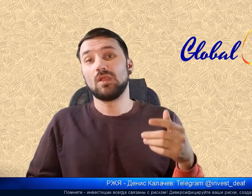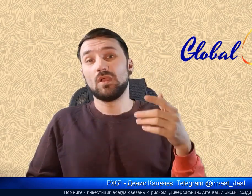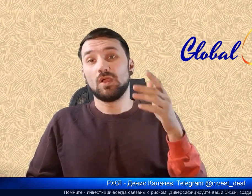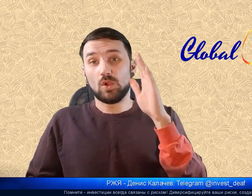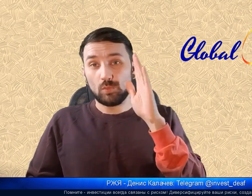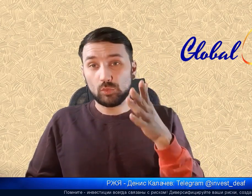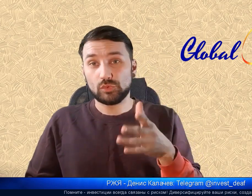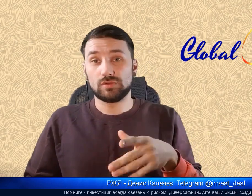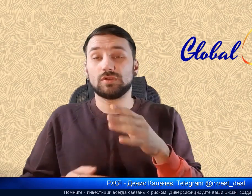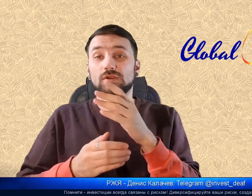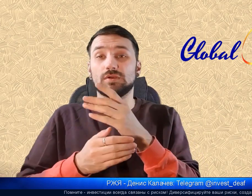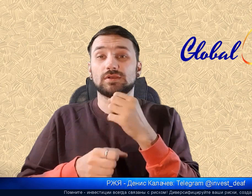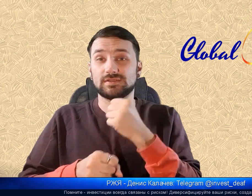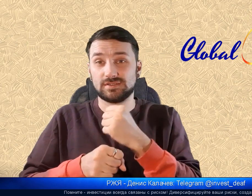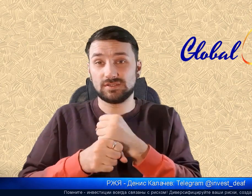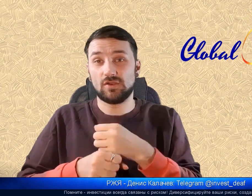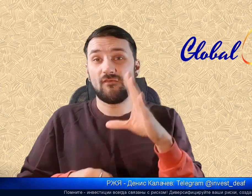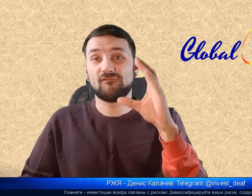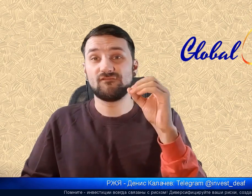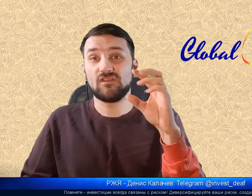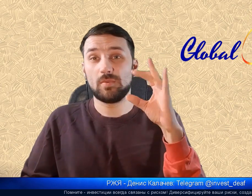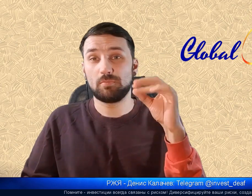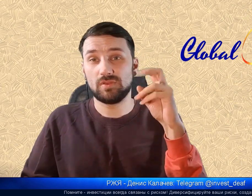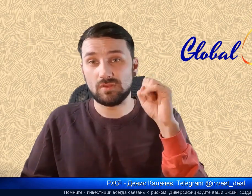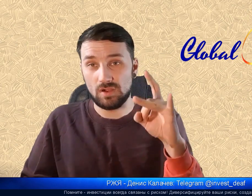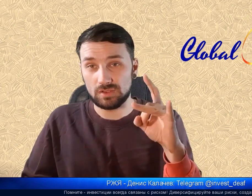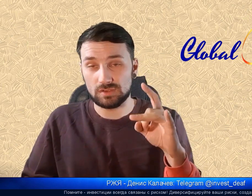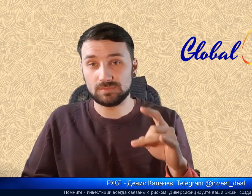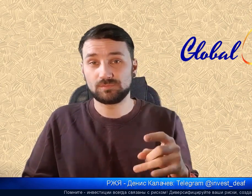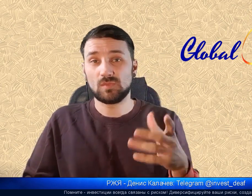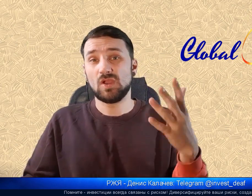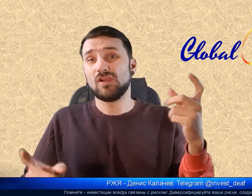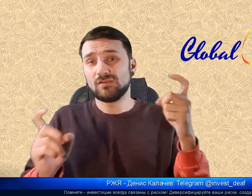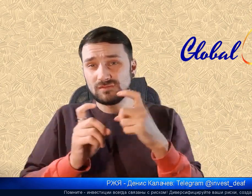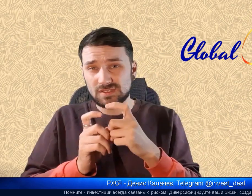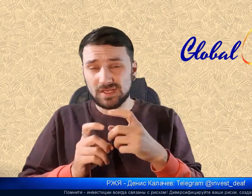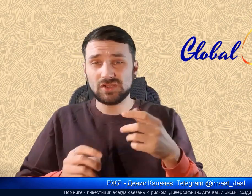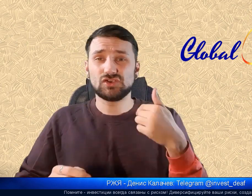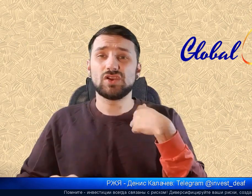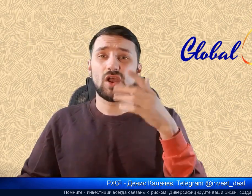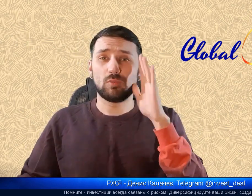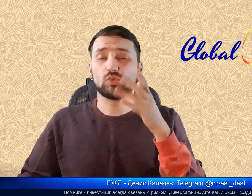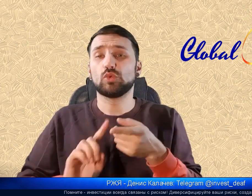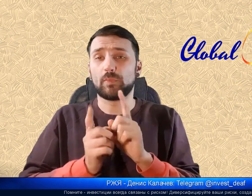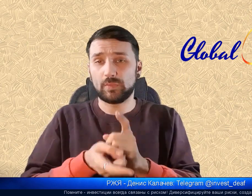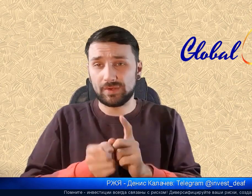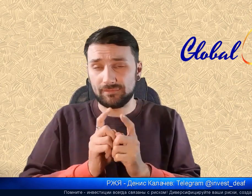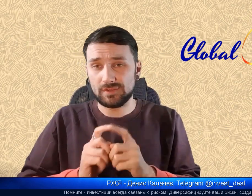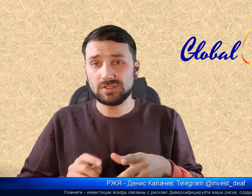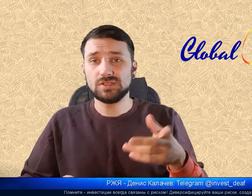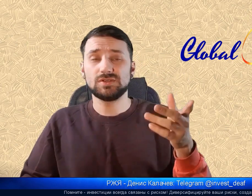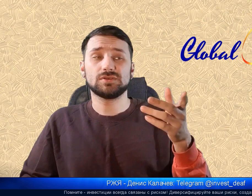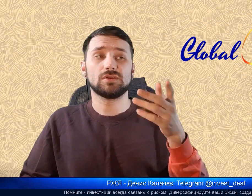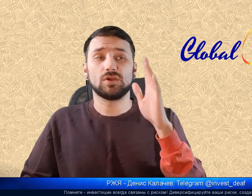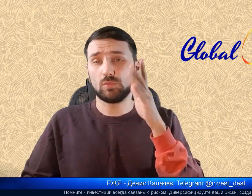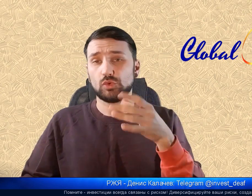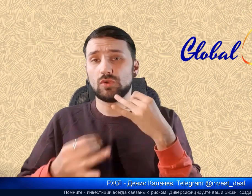Жариковым. Там мы будем говорить про фирму Questro World. То есть, как мы помним, полтора года назад,